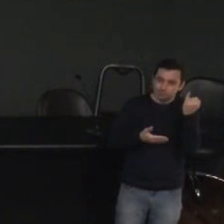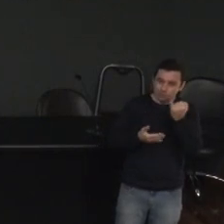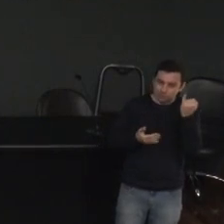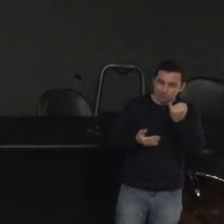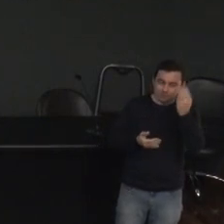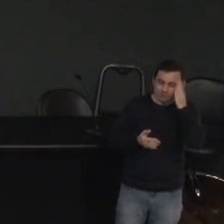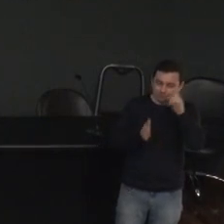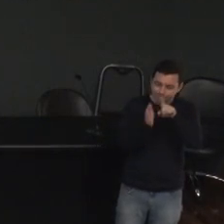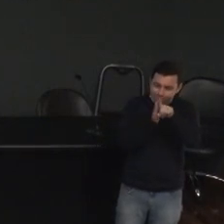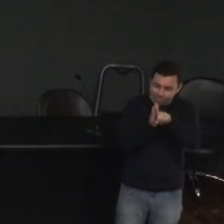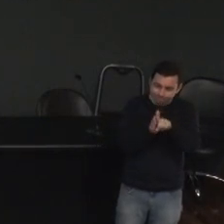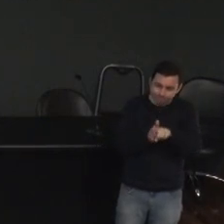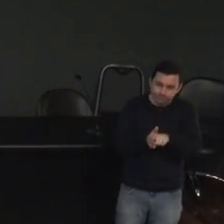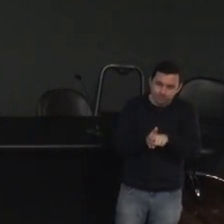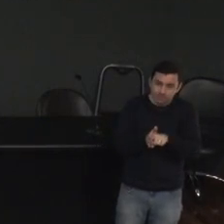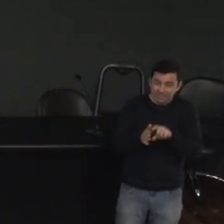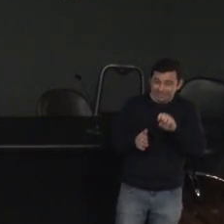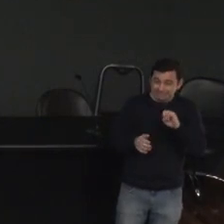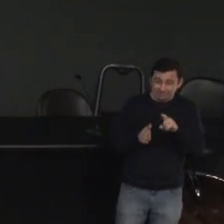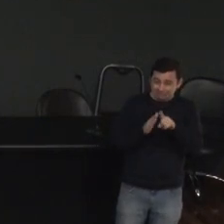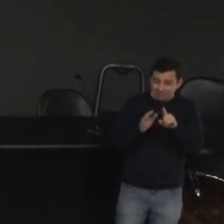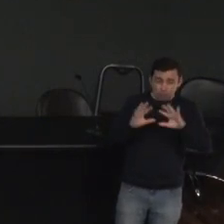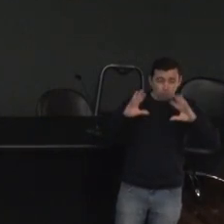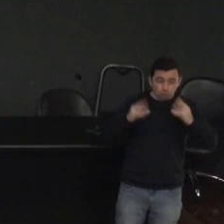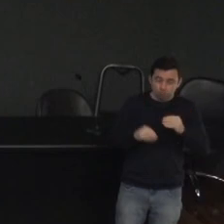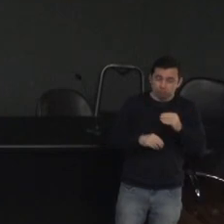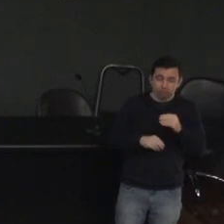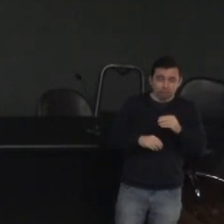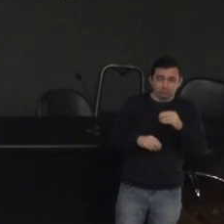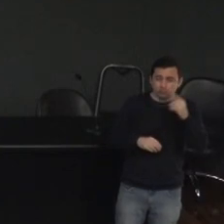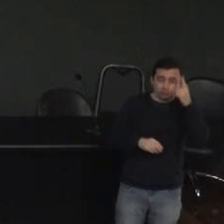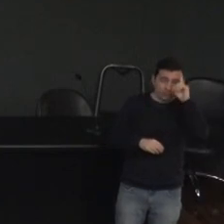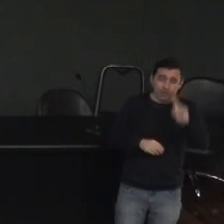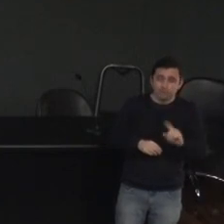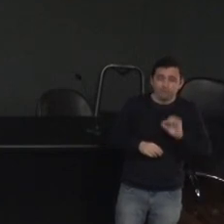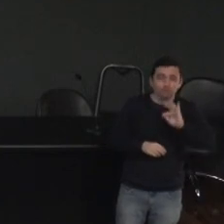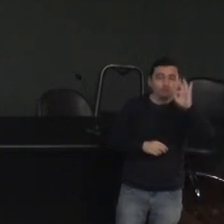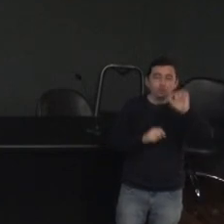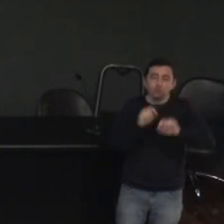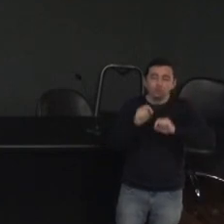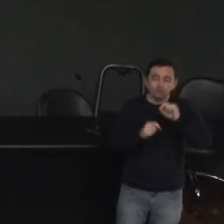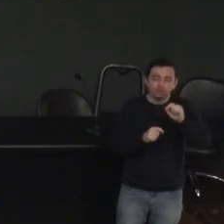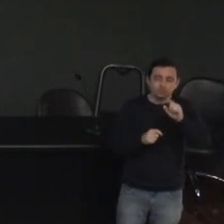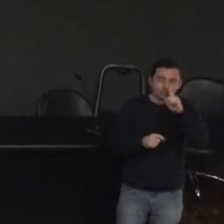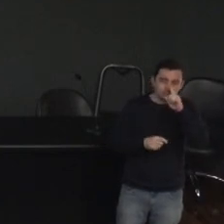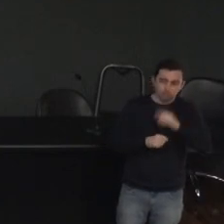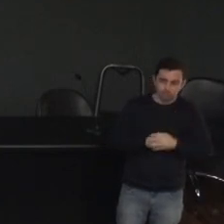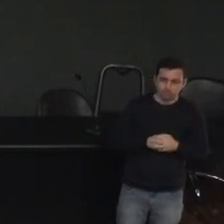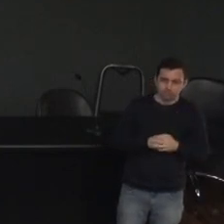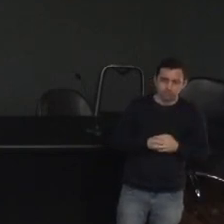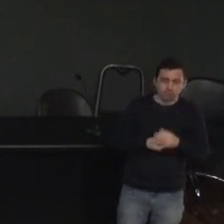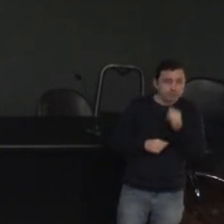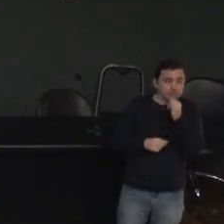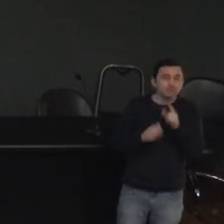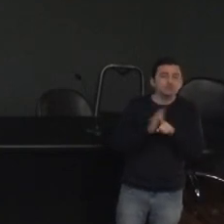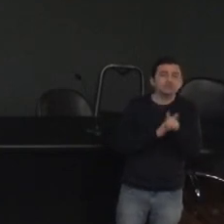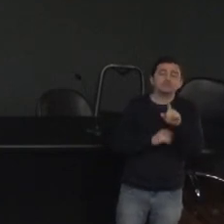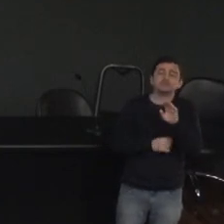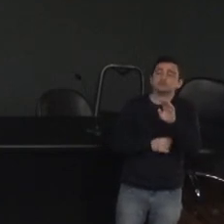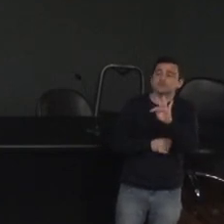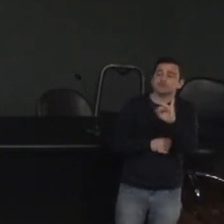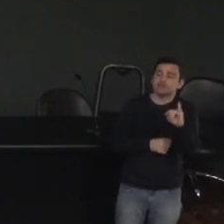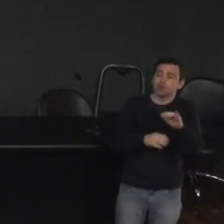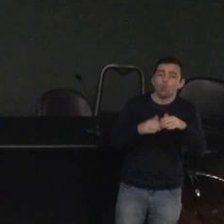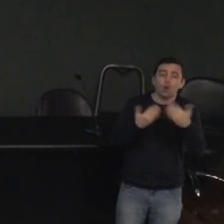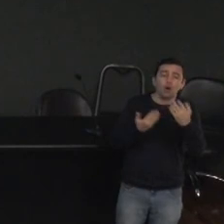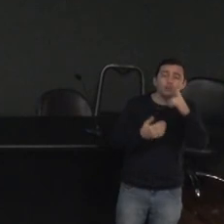da Matriz sem a verificação do todo você não sabe quais são os eventos de risco por exemplo se eu perguntar para o pessoal da ti hoje Quais são os eventos